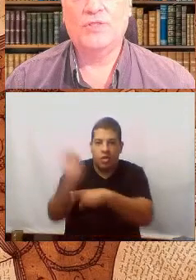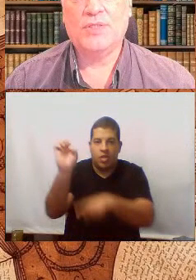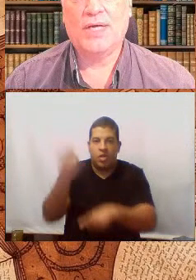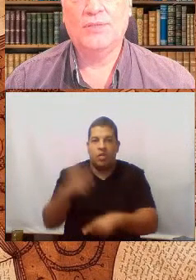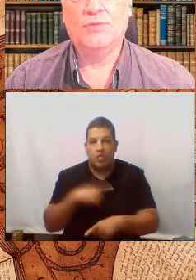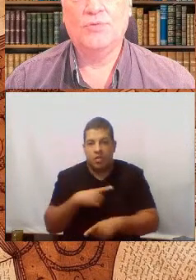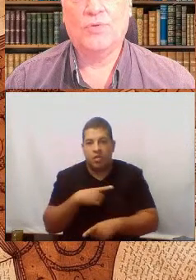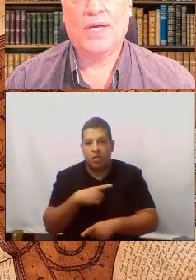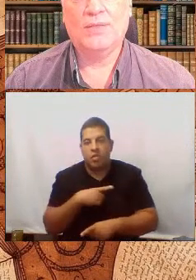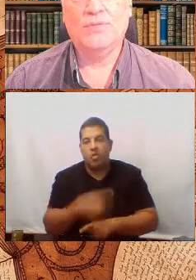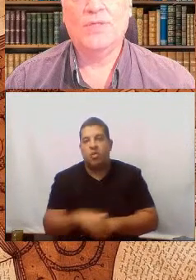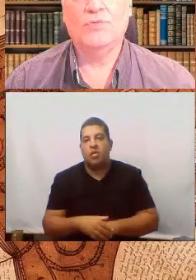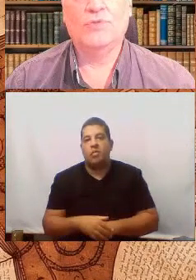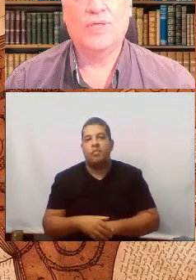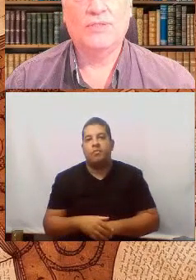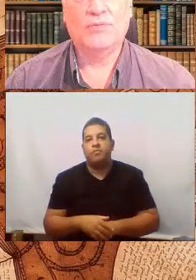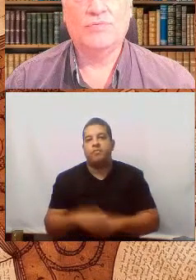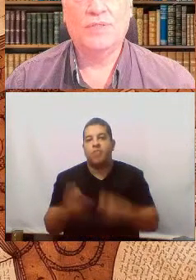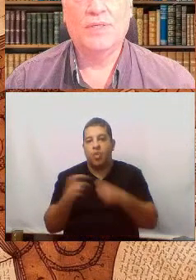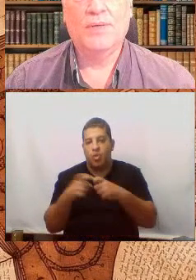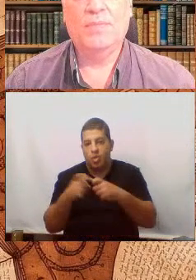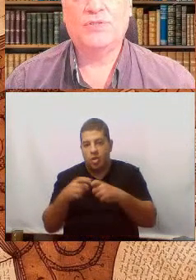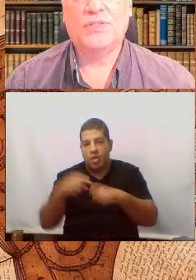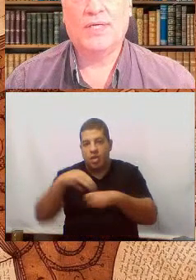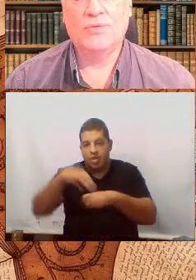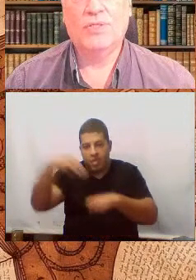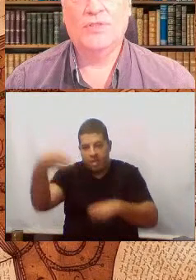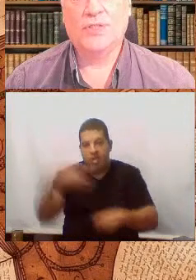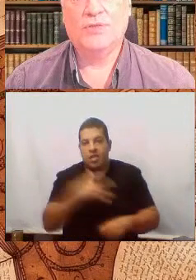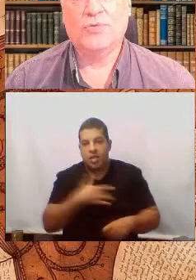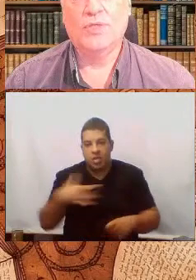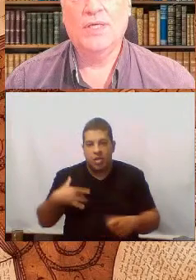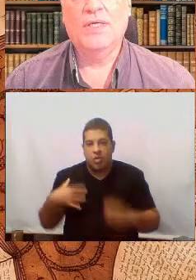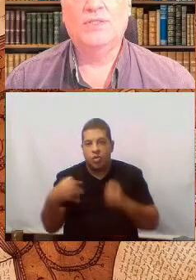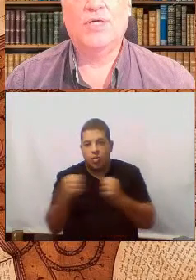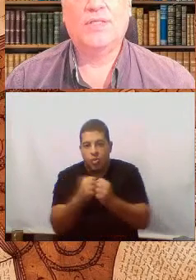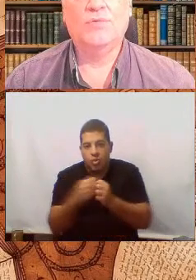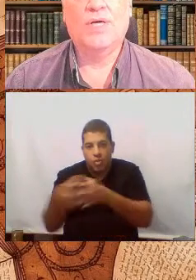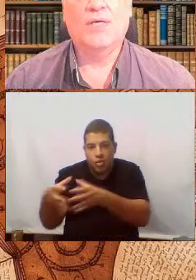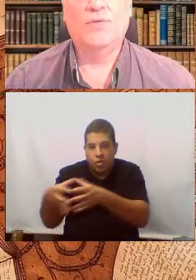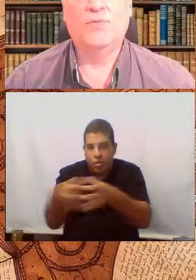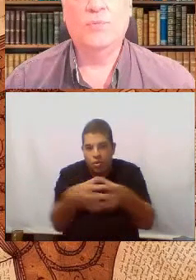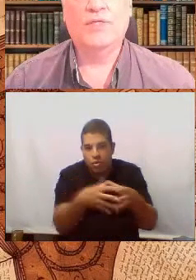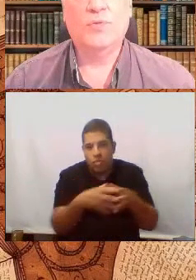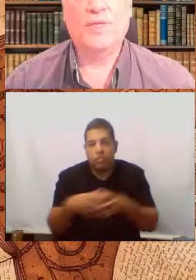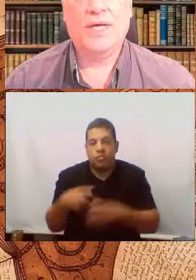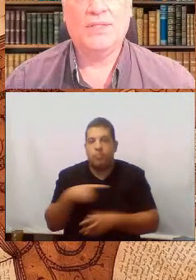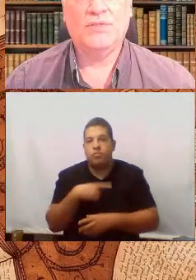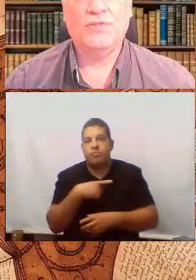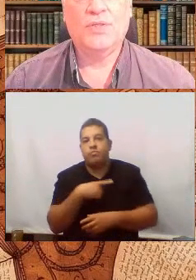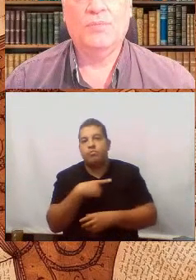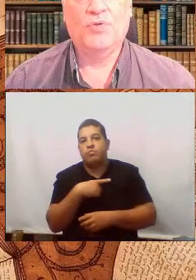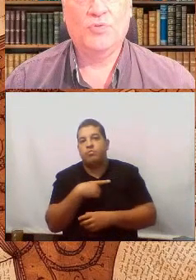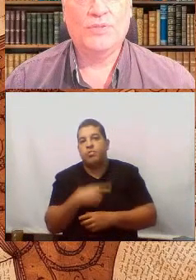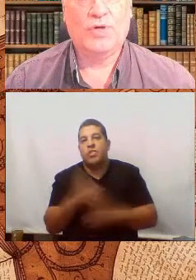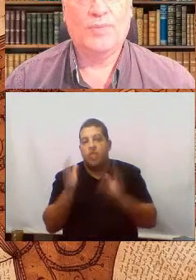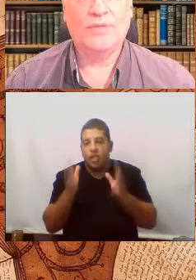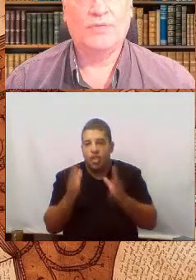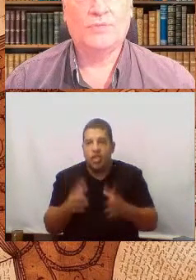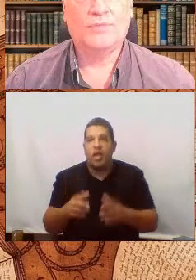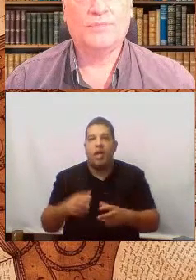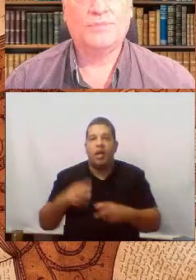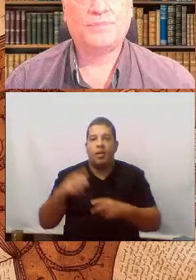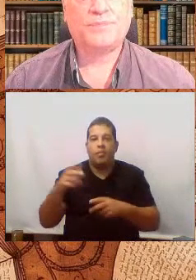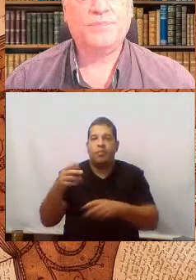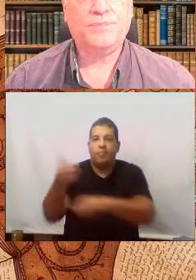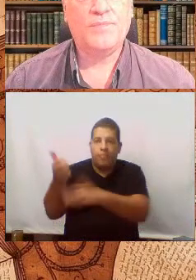atuando no mestrado e doutorado em saúde coletiva. Pesquisador e escritor, já tendo ganho inúmeras homenagens por suas obras.